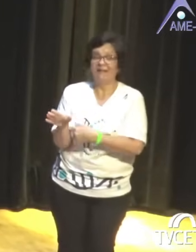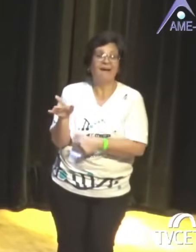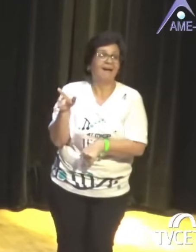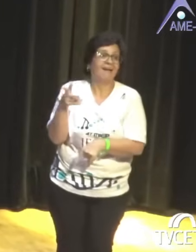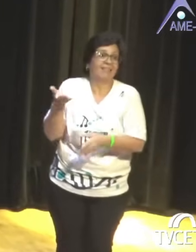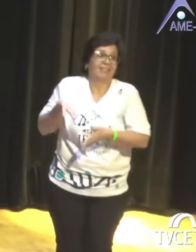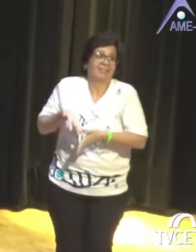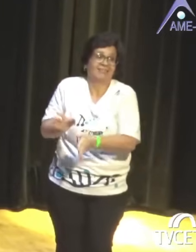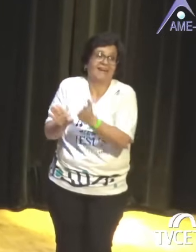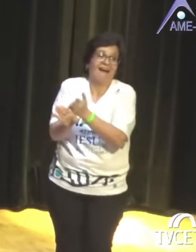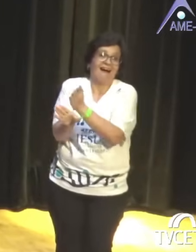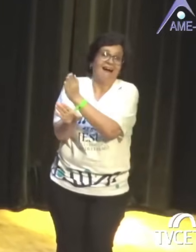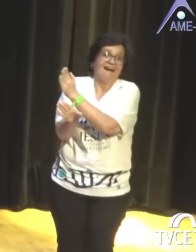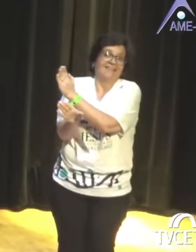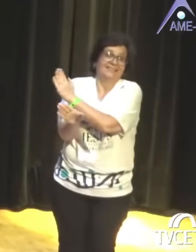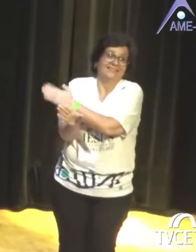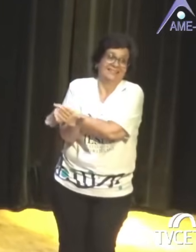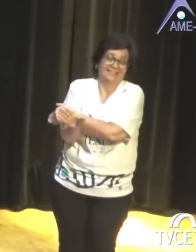antes do